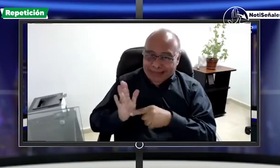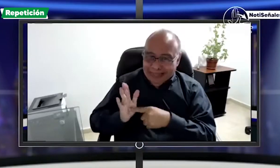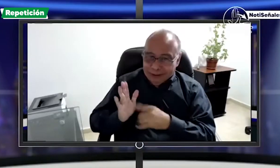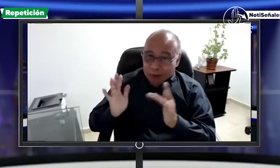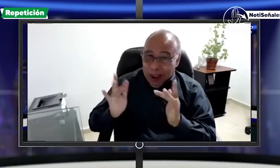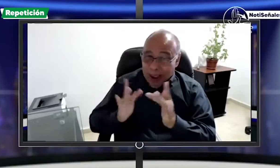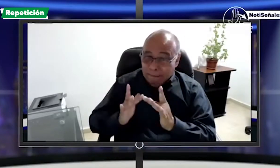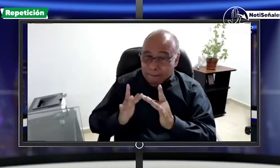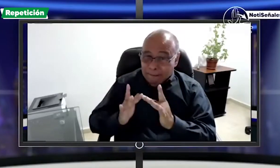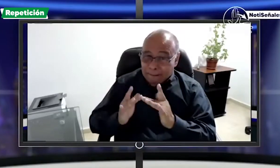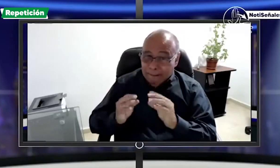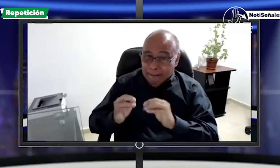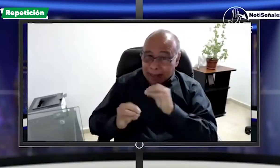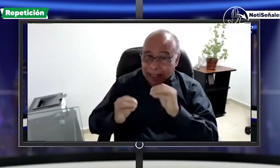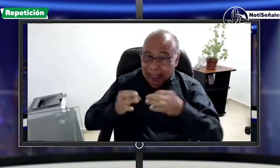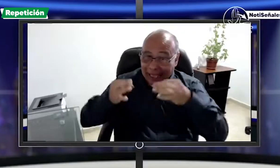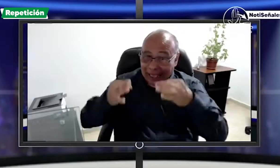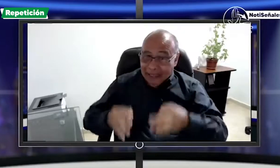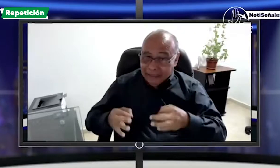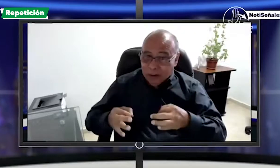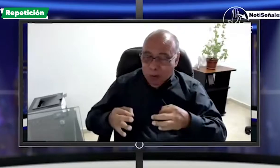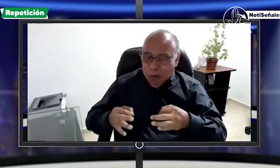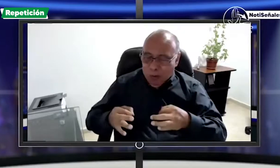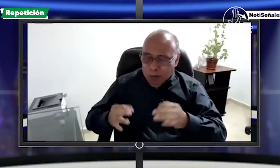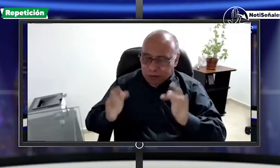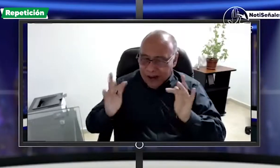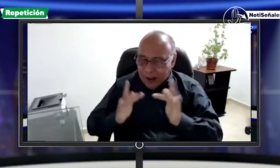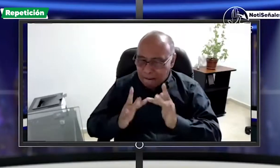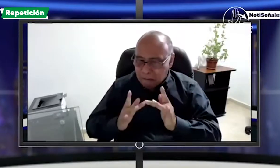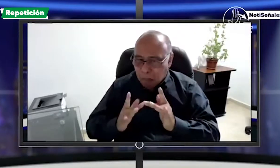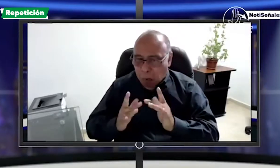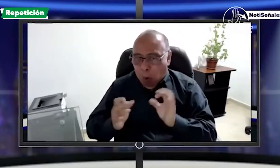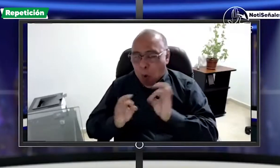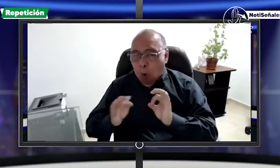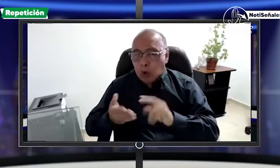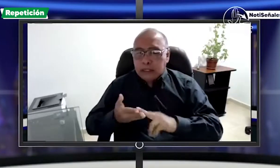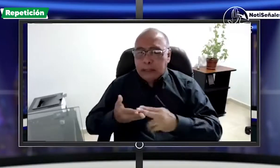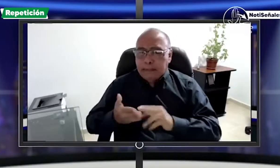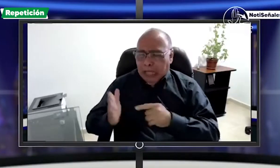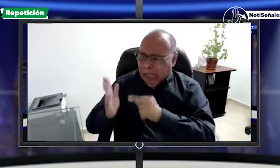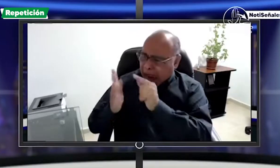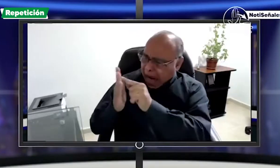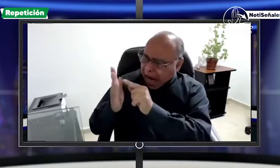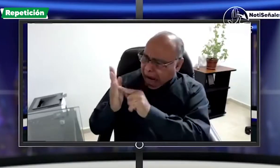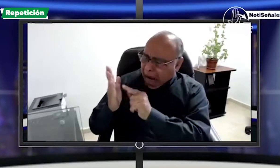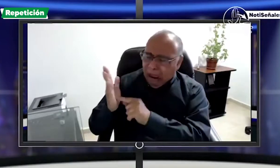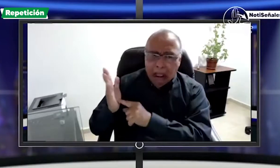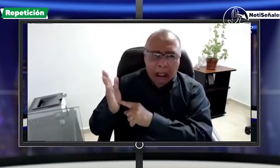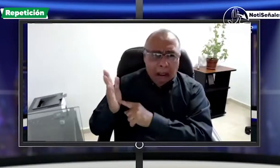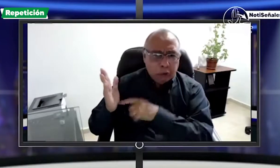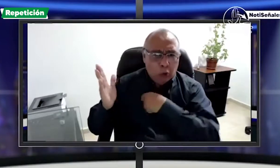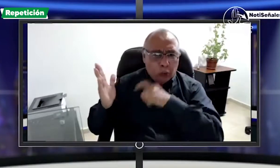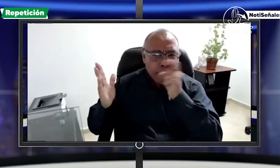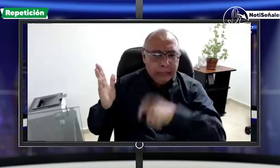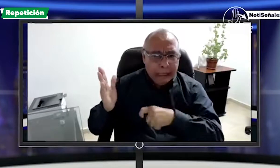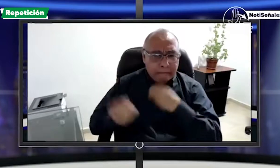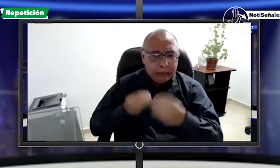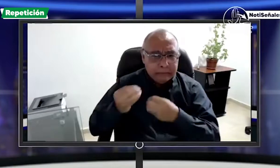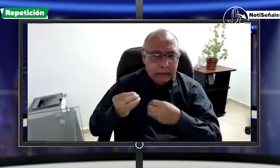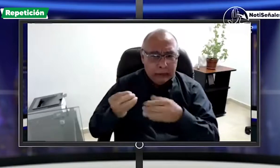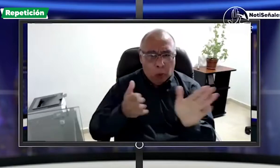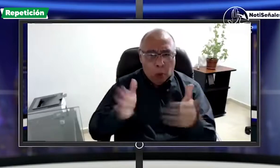Otras labores Y dentro de esas Otras labores Pues es donde Entra esa gran pregunta Si eso Cumple con el